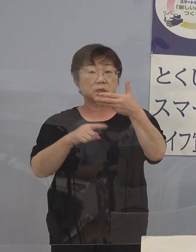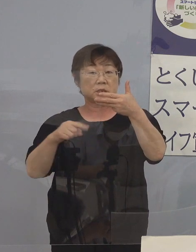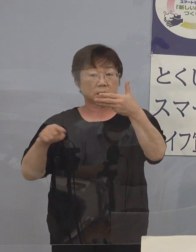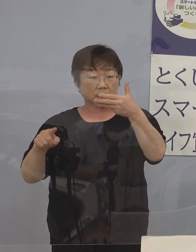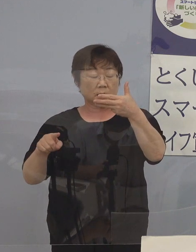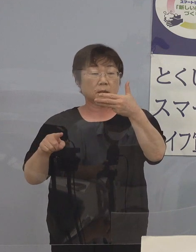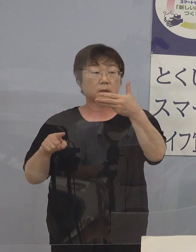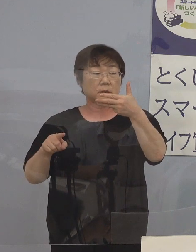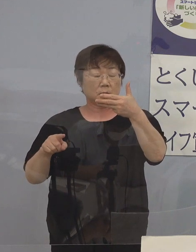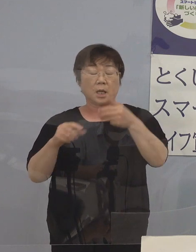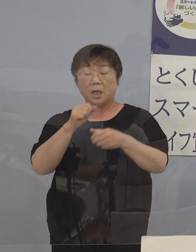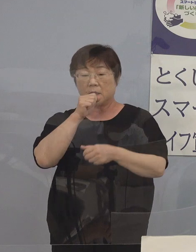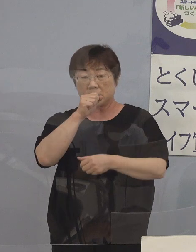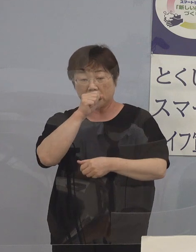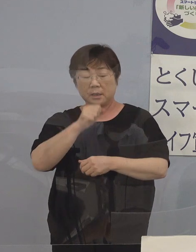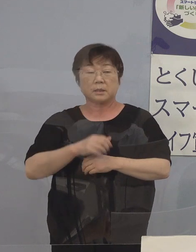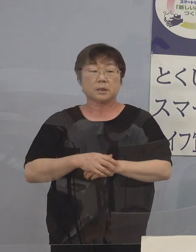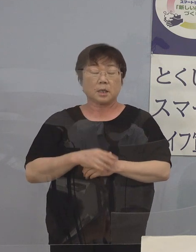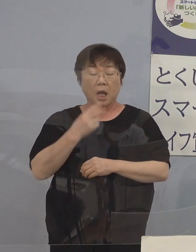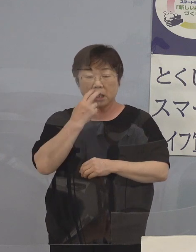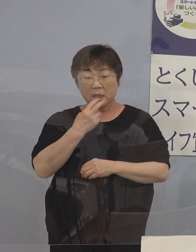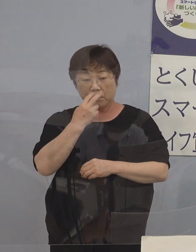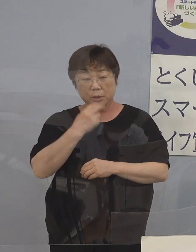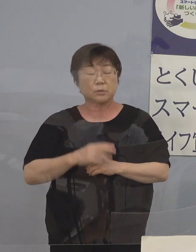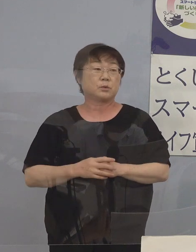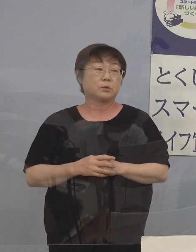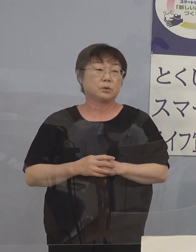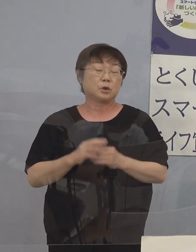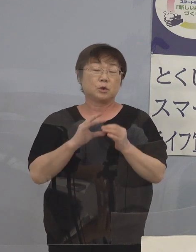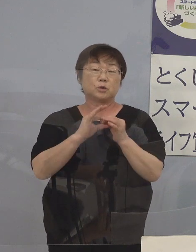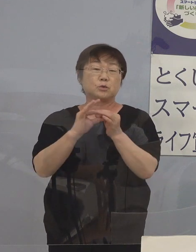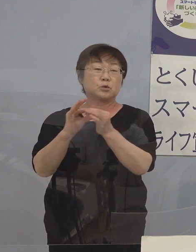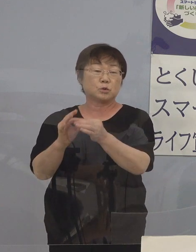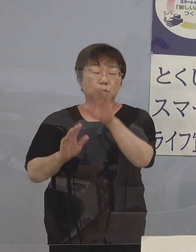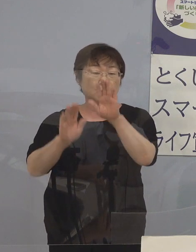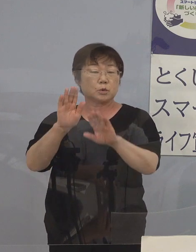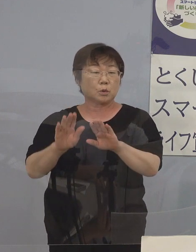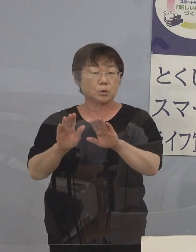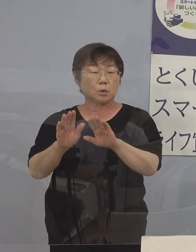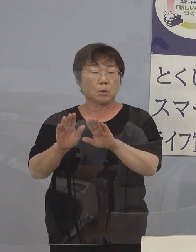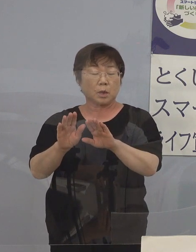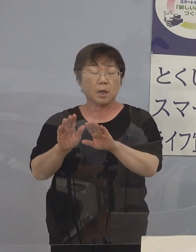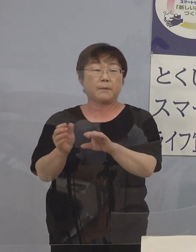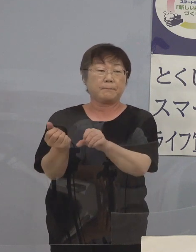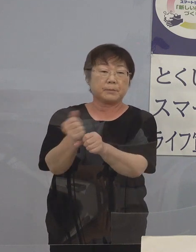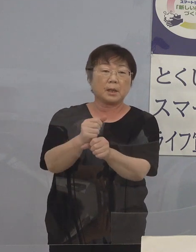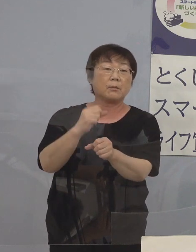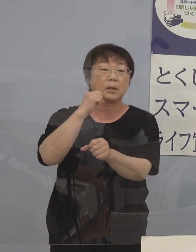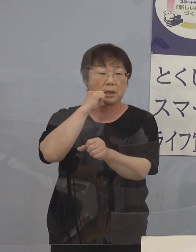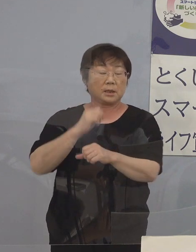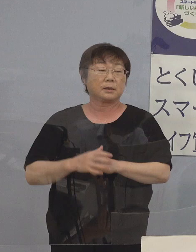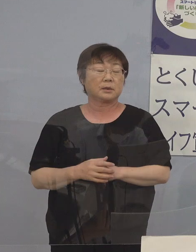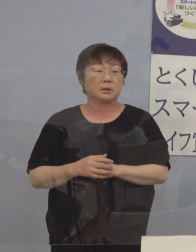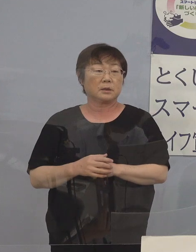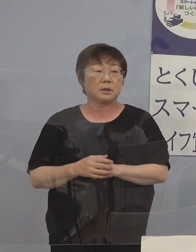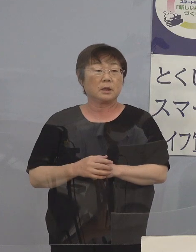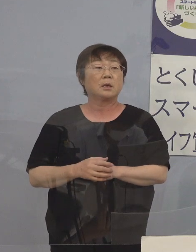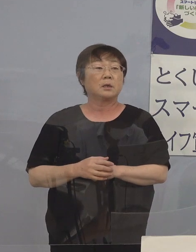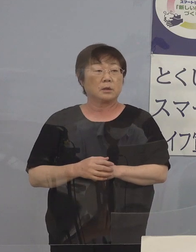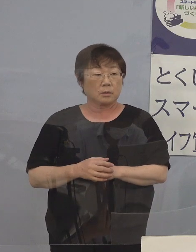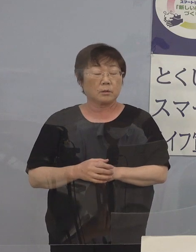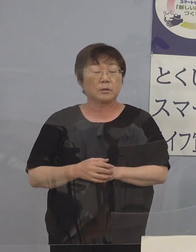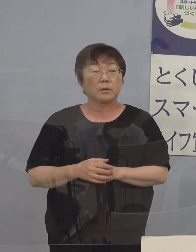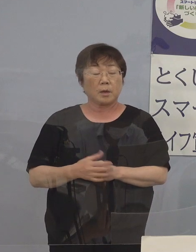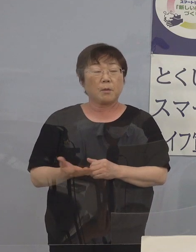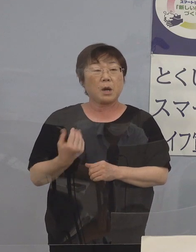から咳、鼻水でずっと症状がこう治らなかったんですね。ただしこの方は